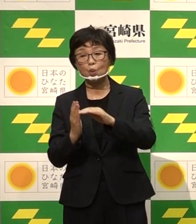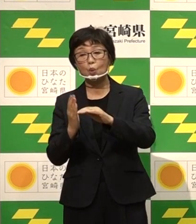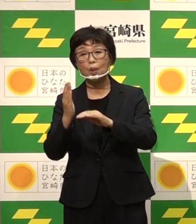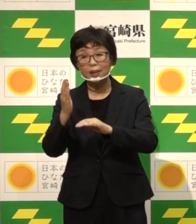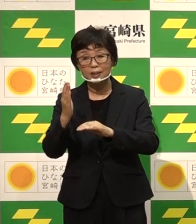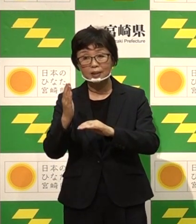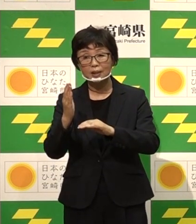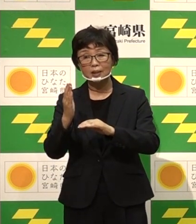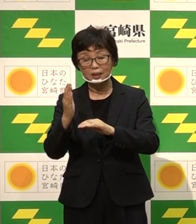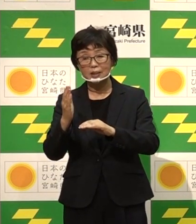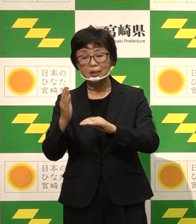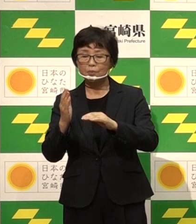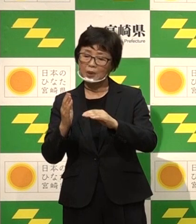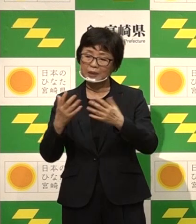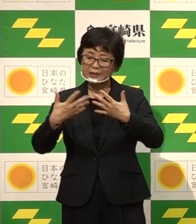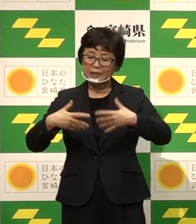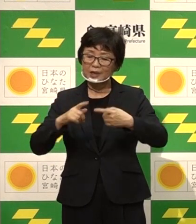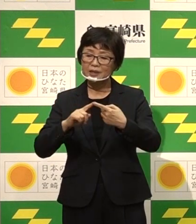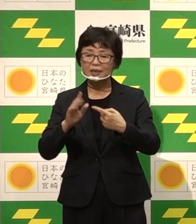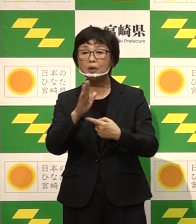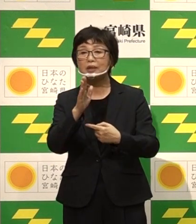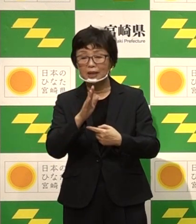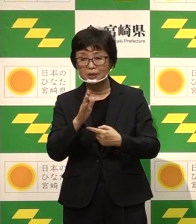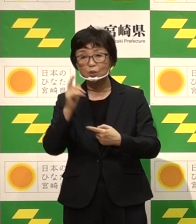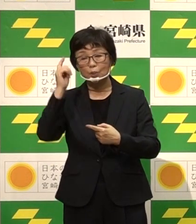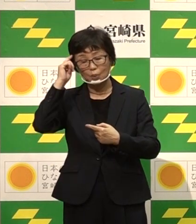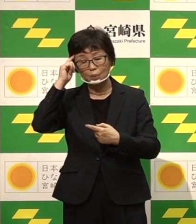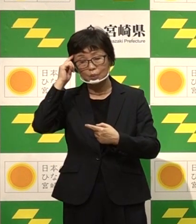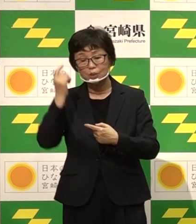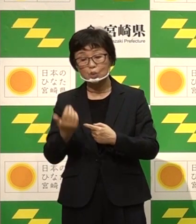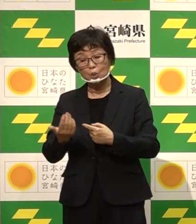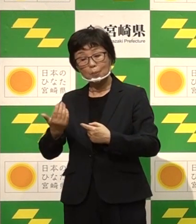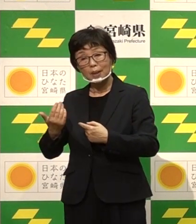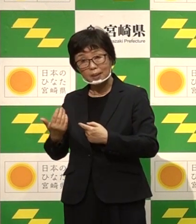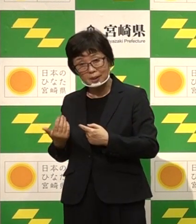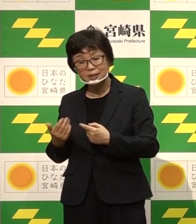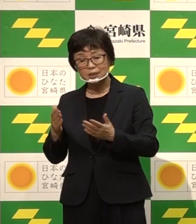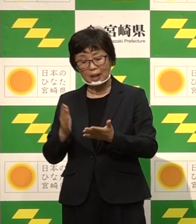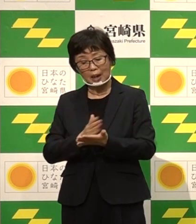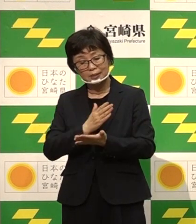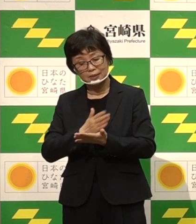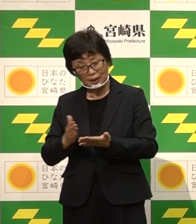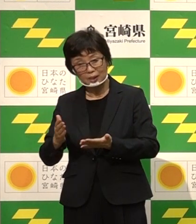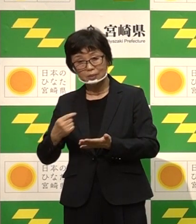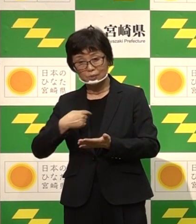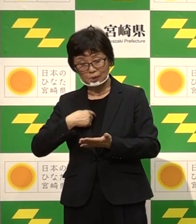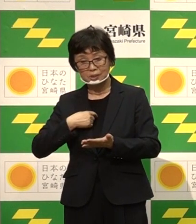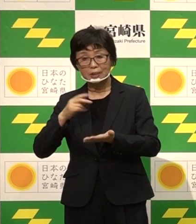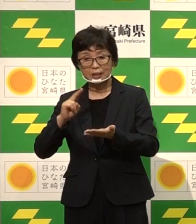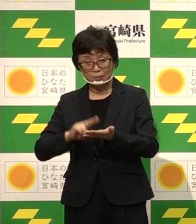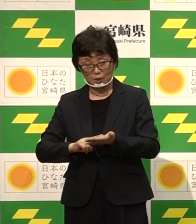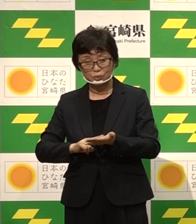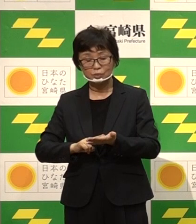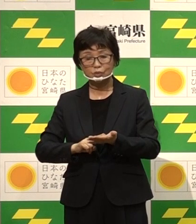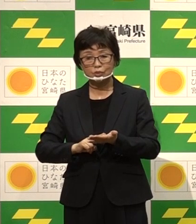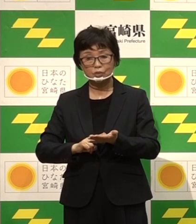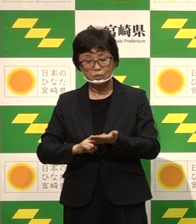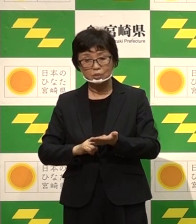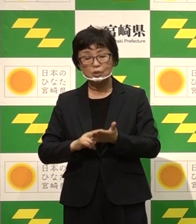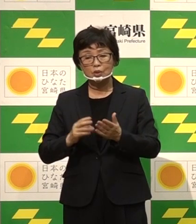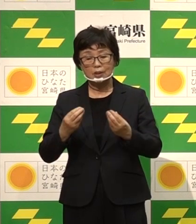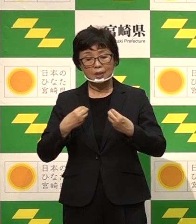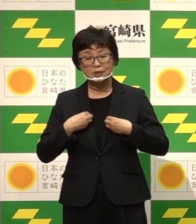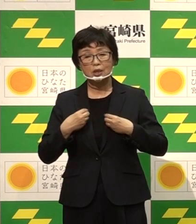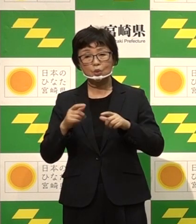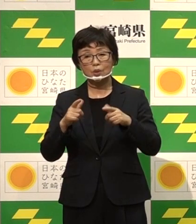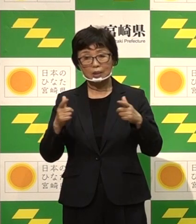超えたら機械的にということではありませんし、その前にあらかじめ判断をするということもございました。あくまで感染